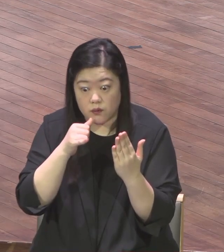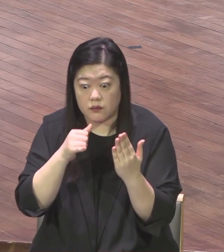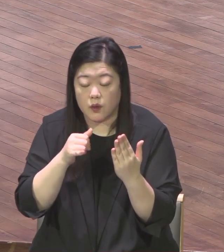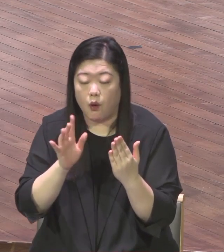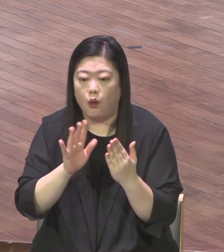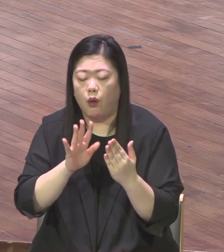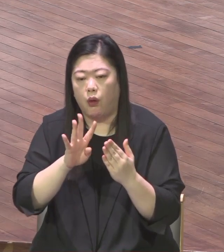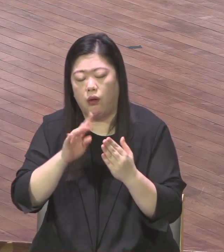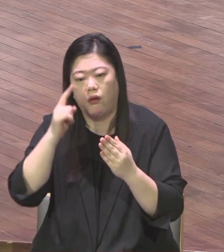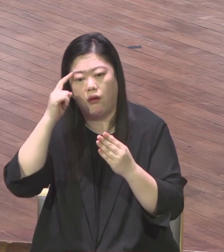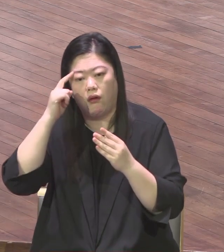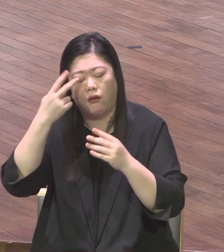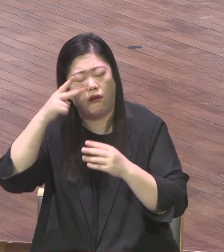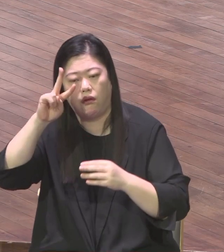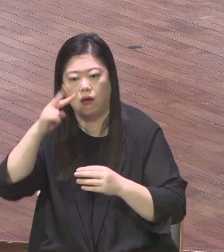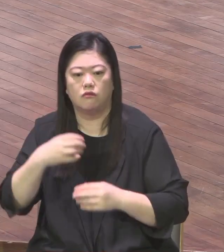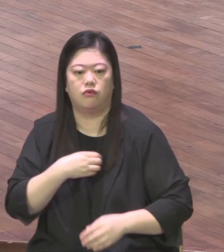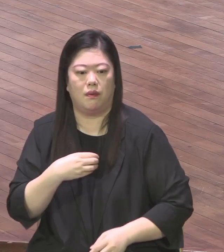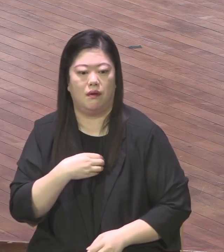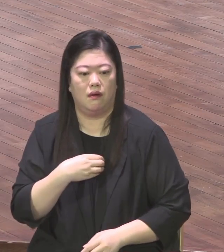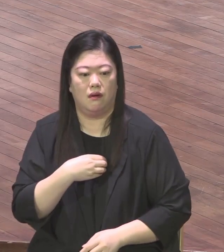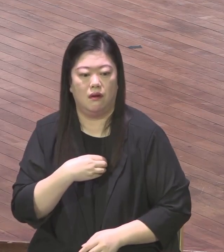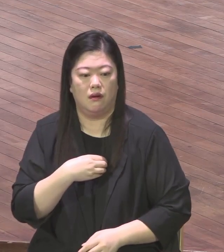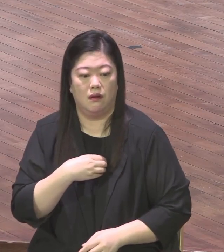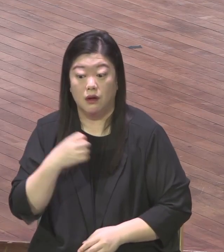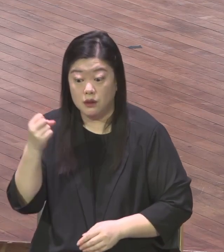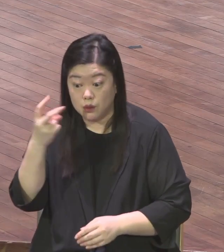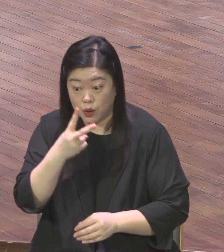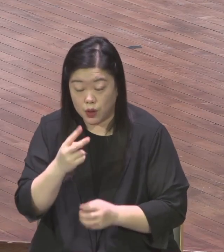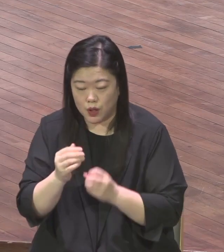기도하면 이상한 뭘 봐요, 뭘 받아요.